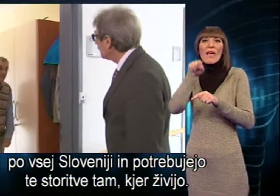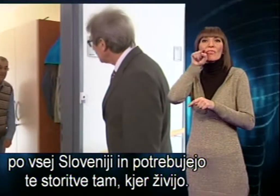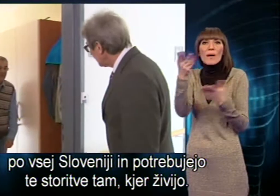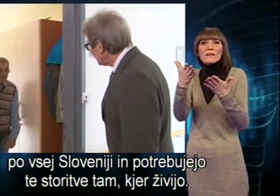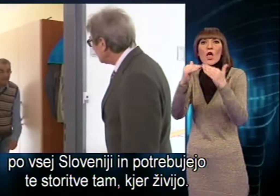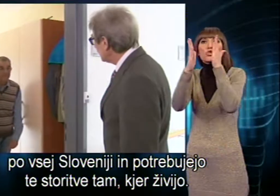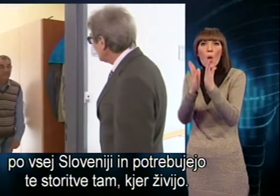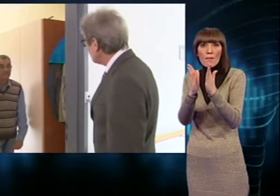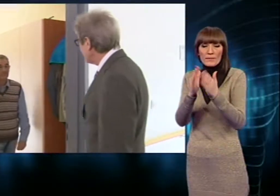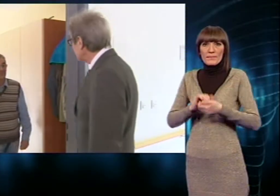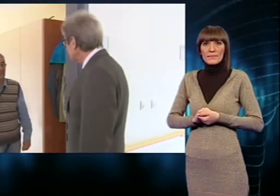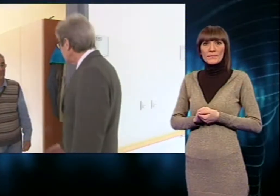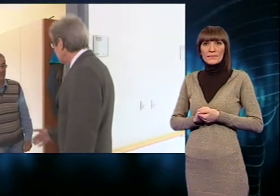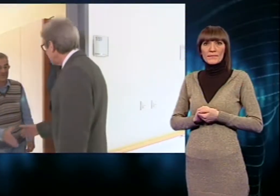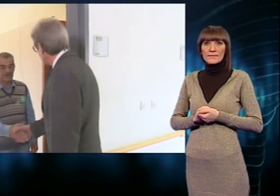kjer živijo.